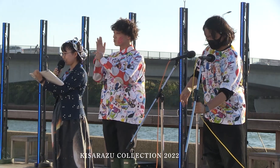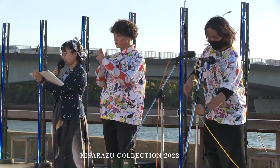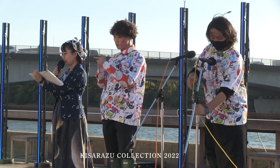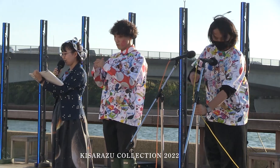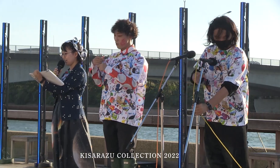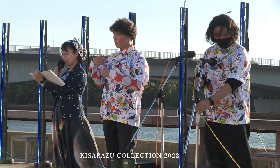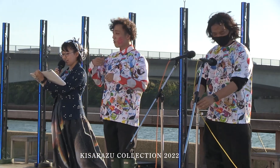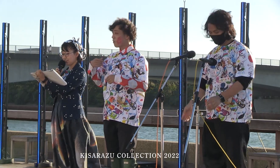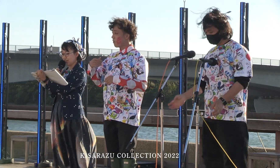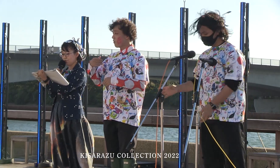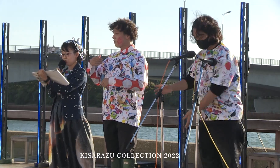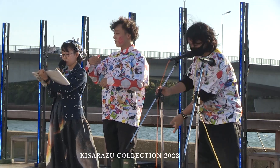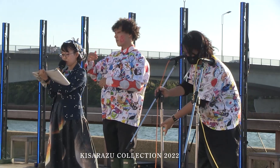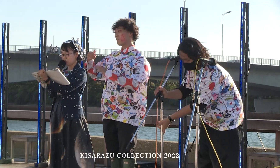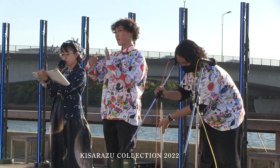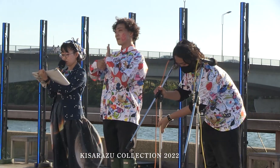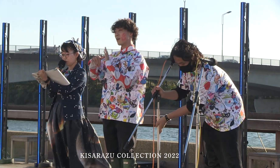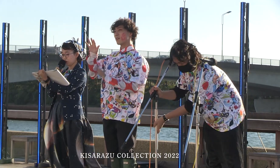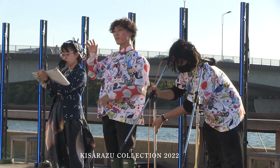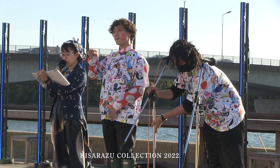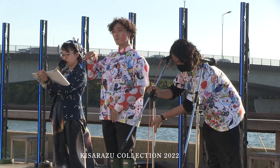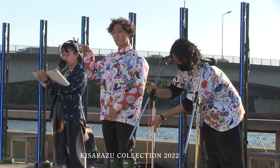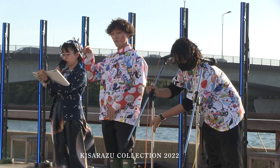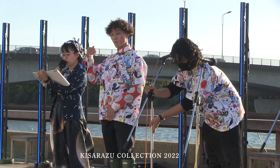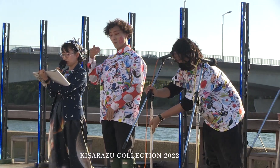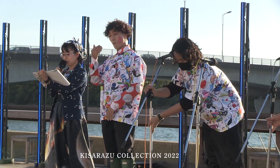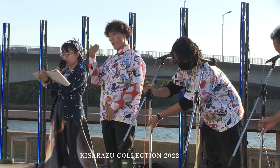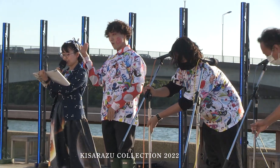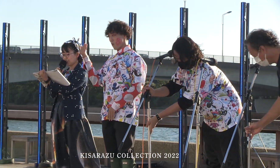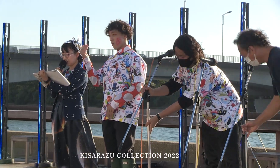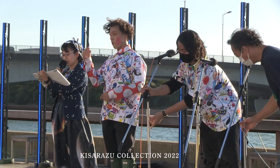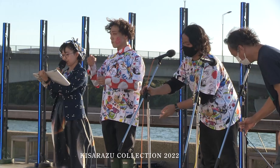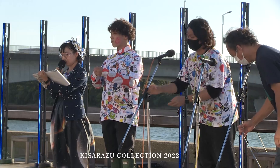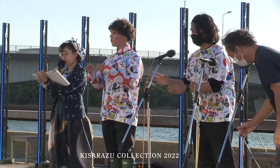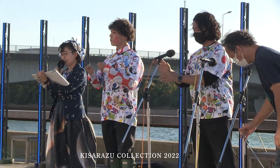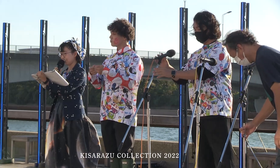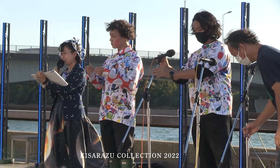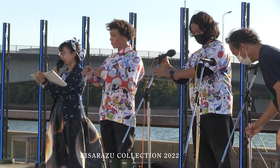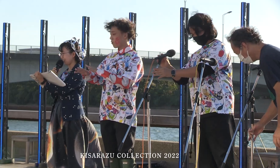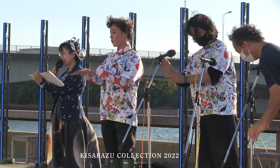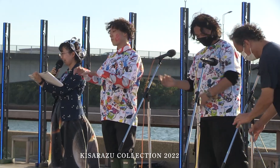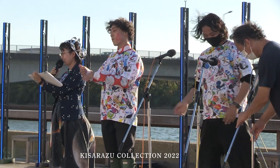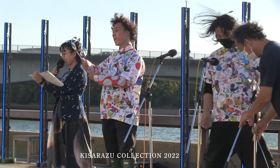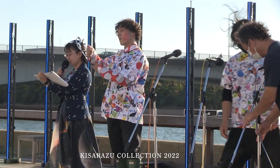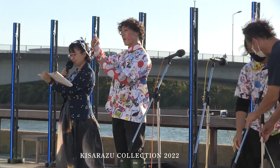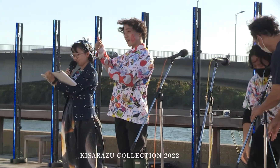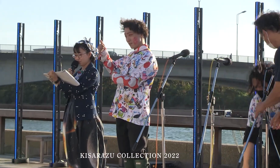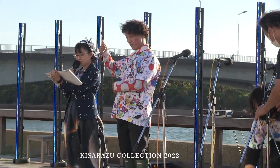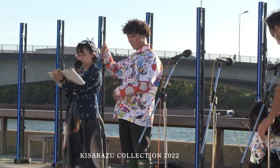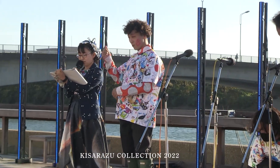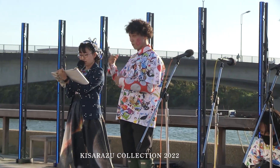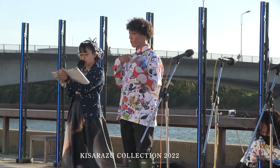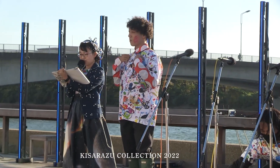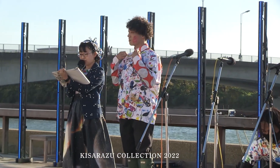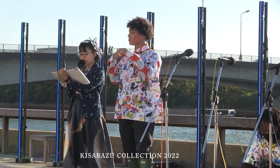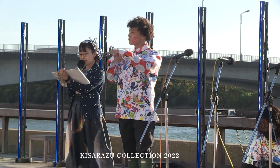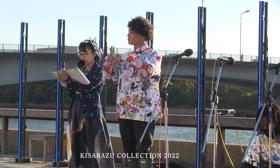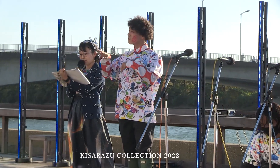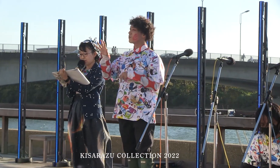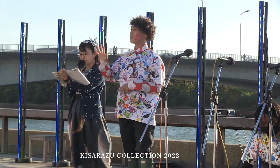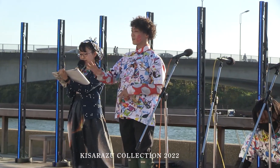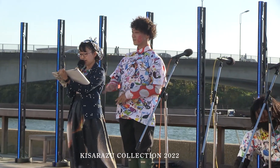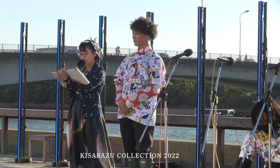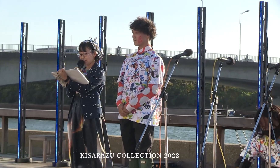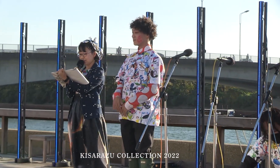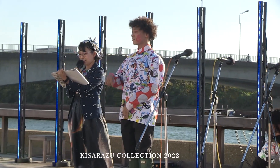ションブランド店舗プロデュースのもと、子どもたちが主役のファッションショーです。このファ